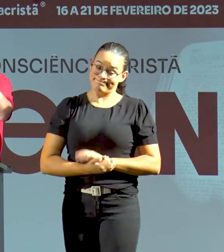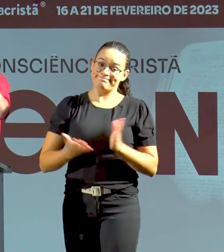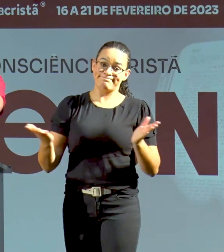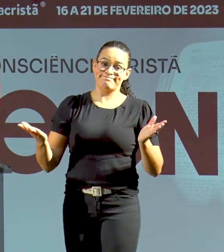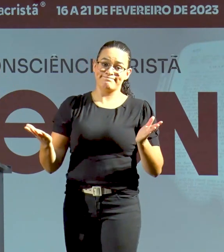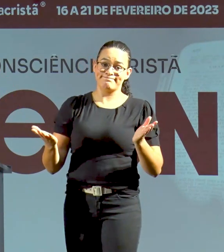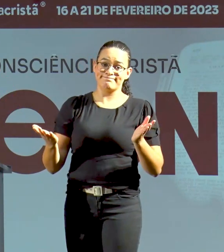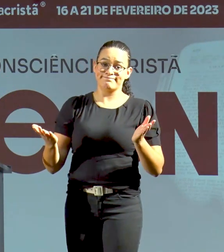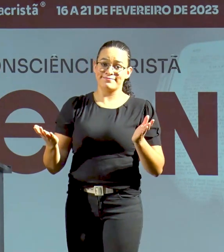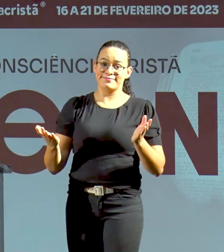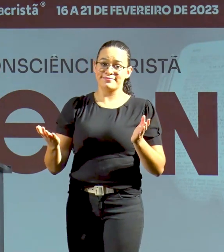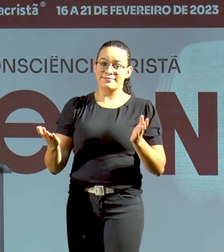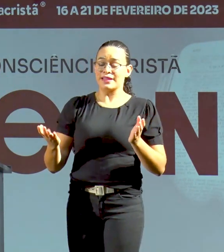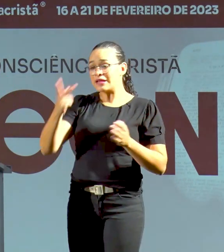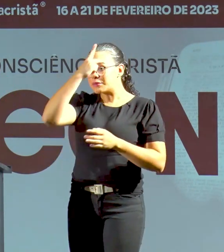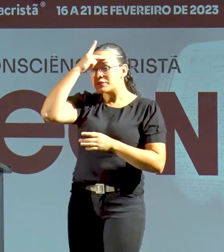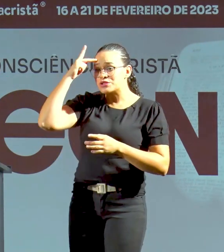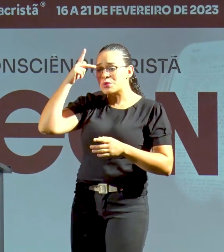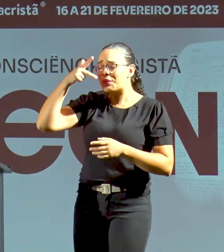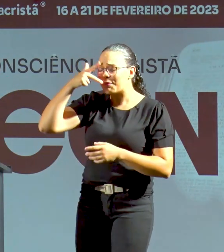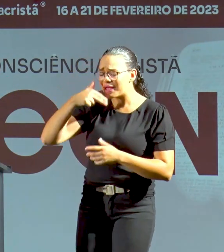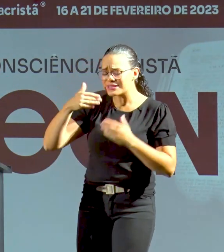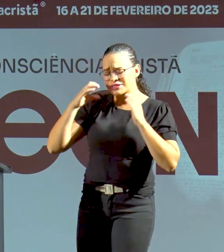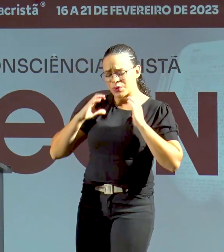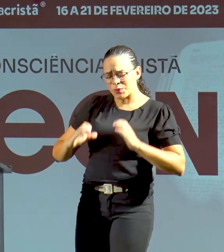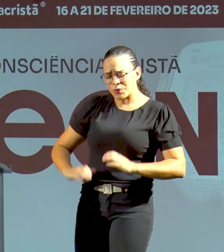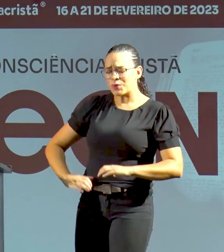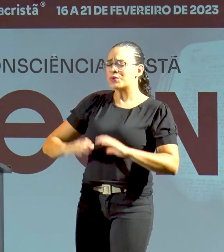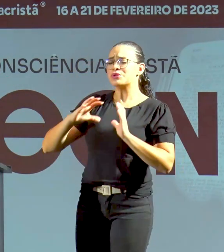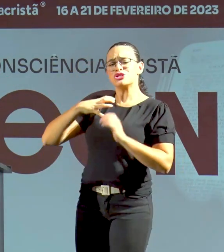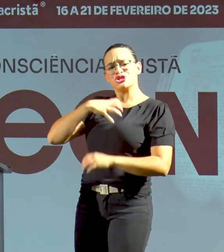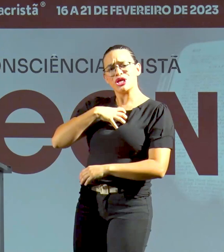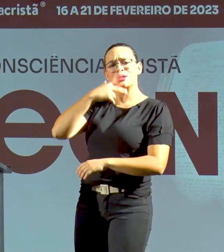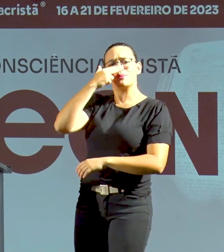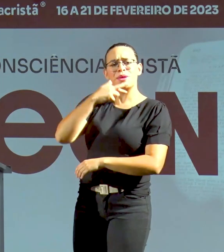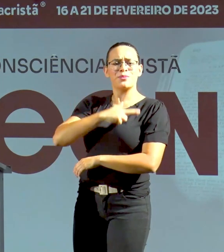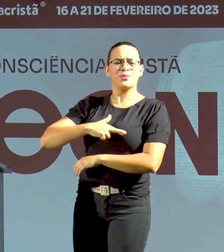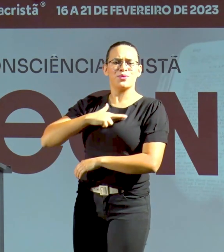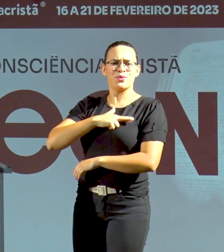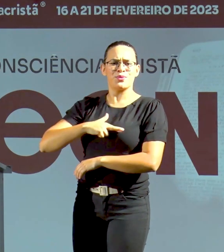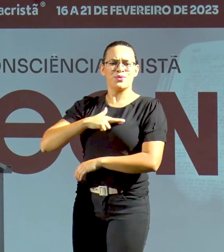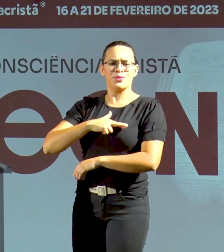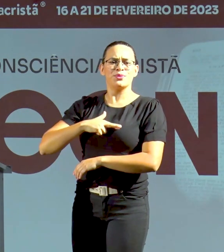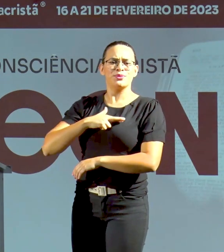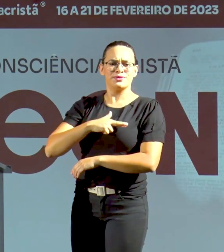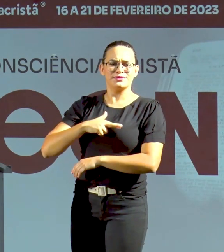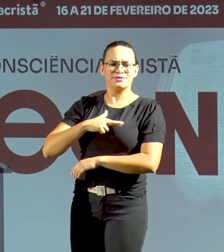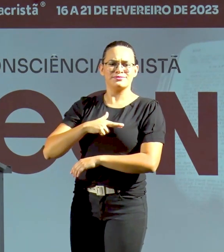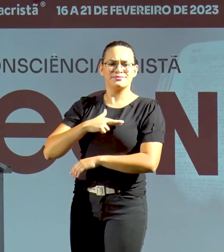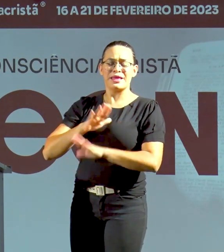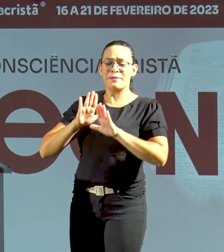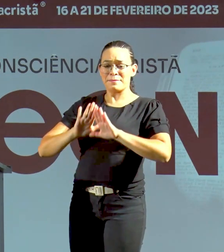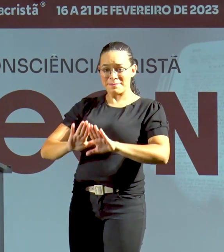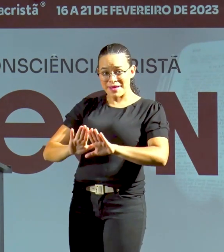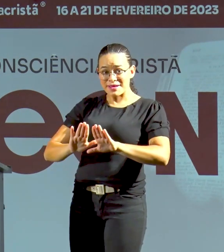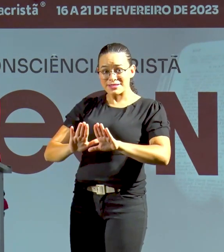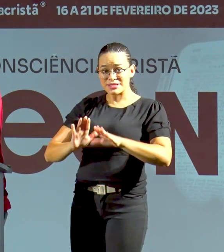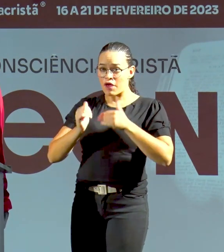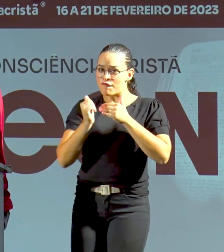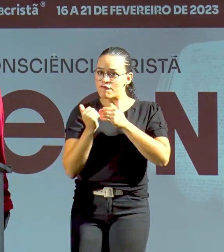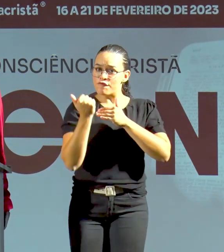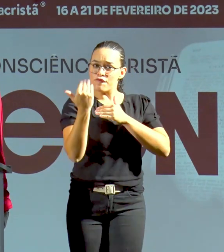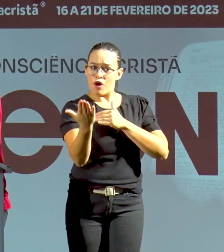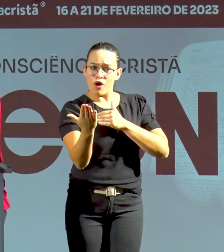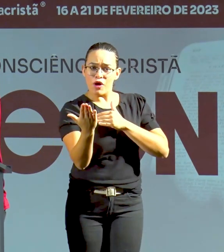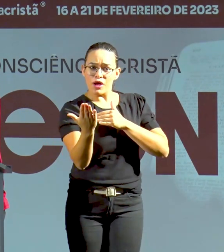quanta gente se parece com Rute dentro da igreja mas saia como Orfã dentro da igreja nem